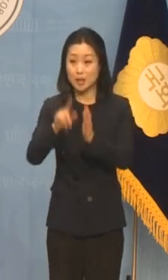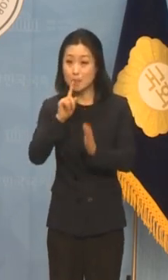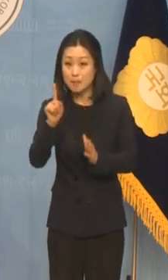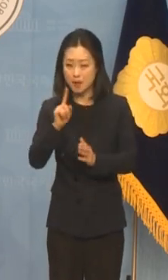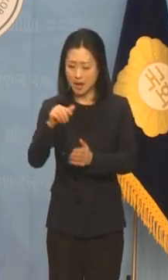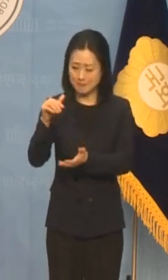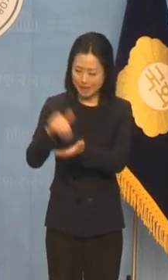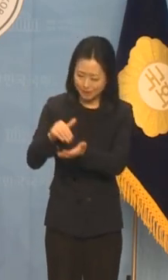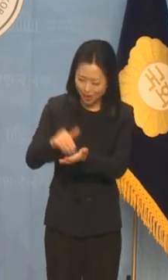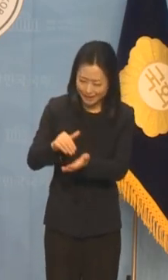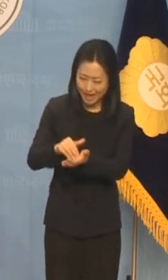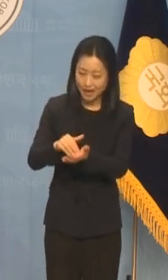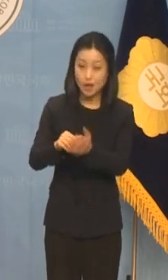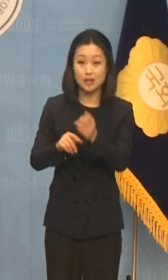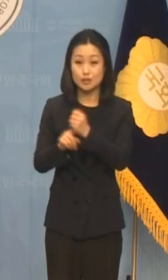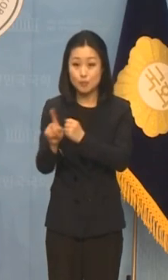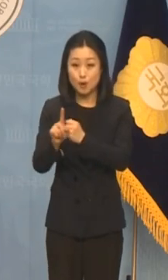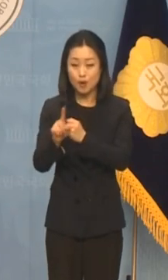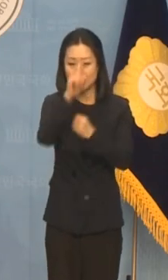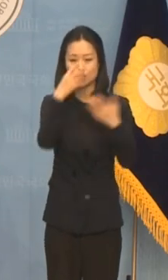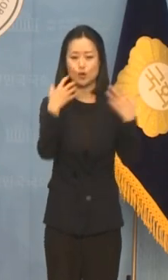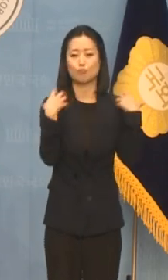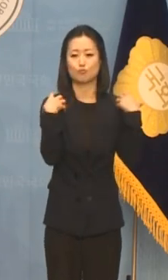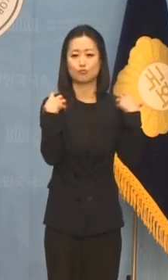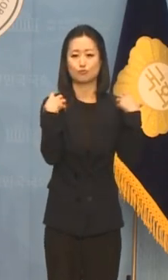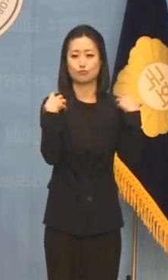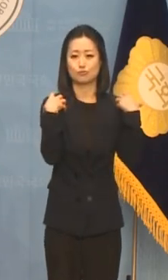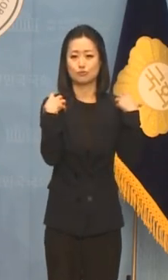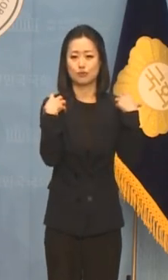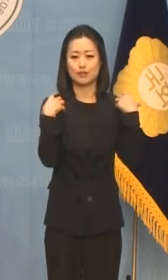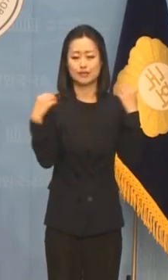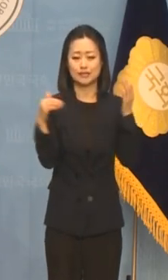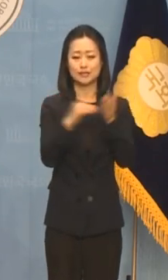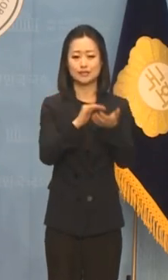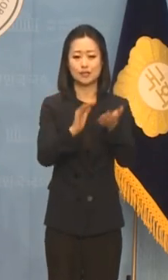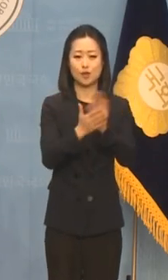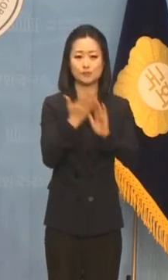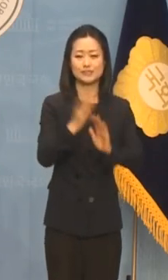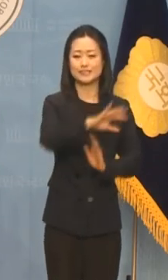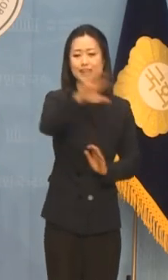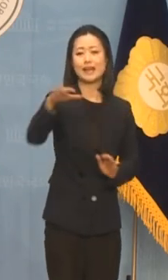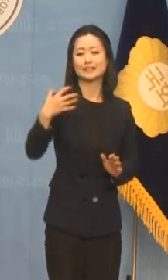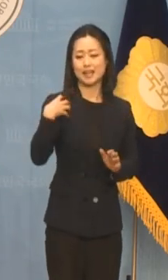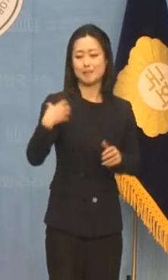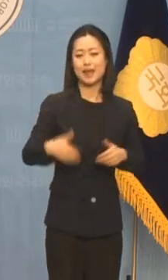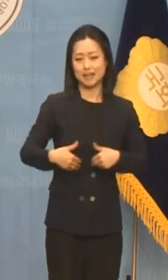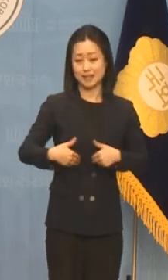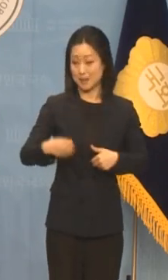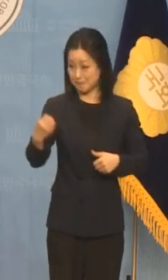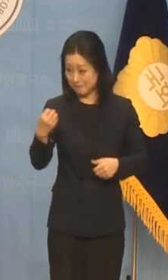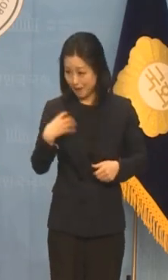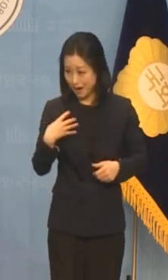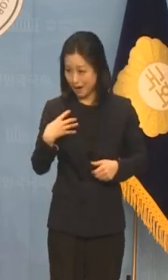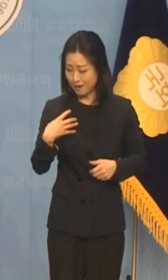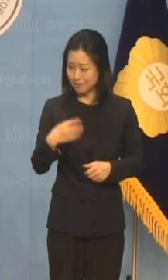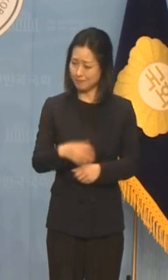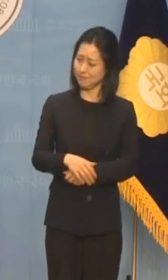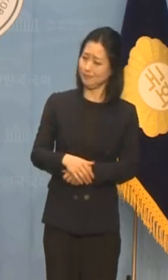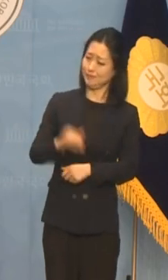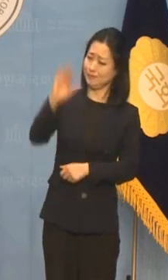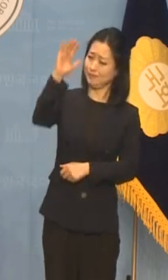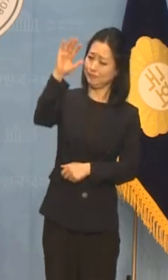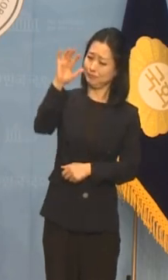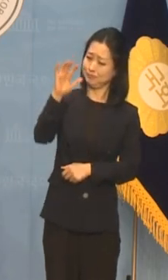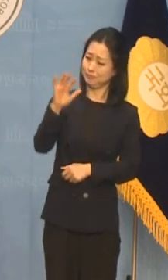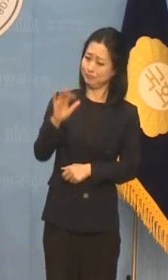반성한다 왜냐면 정부를 맡은 사람들은 무한책임을 져야 하기 때문이라고도 했는데 들으면 들을수록